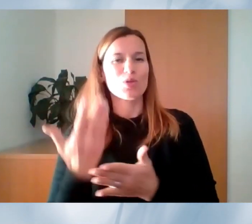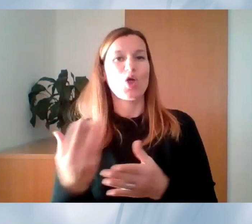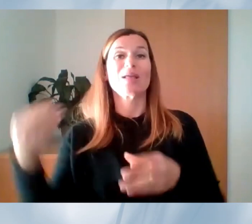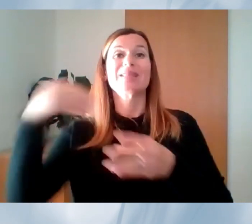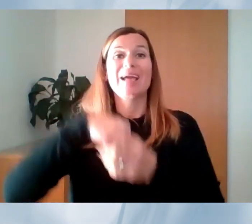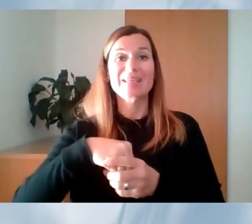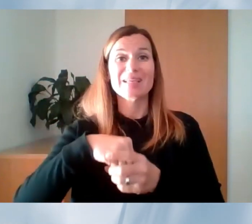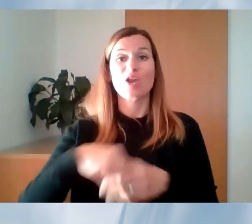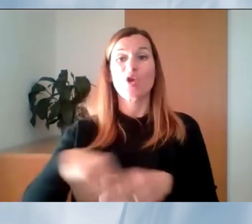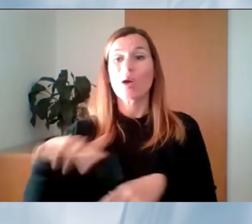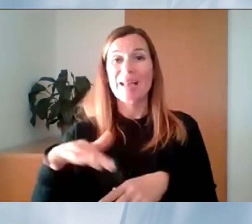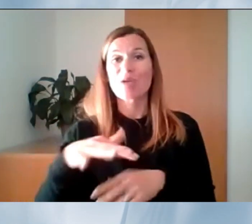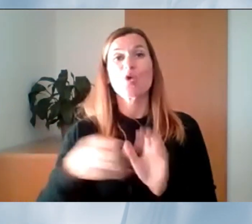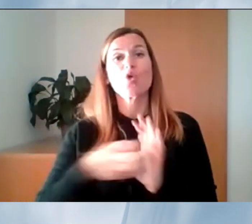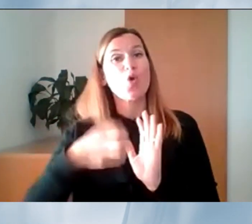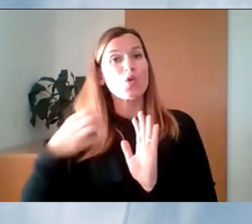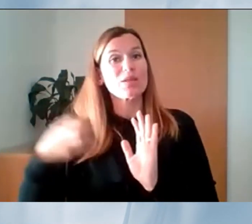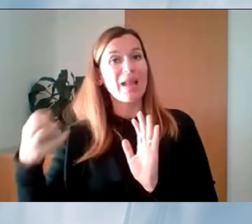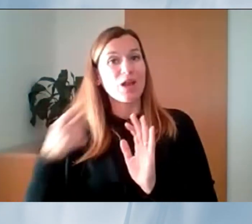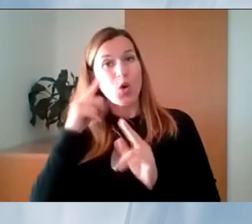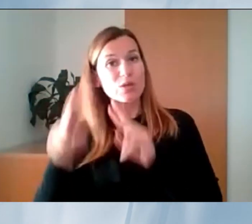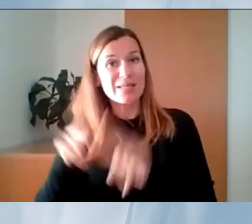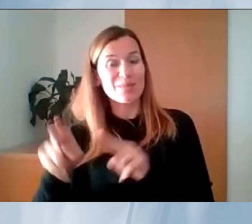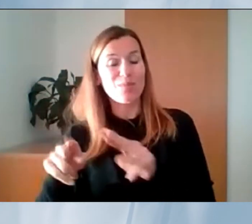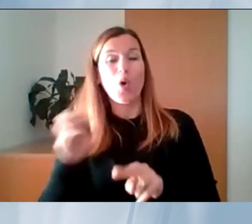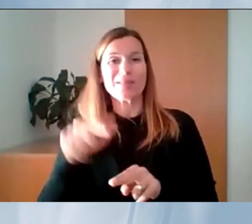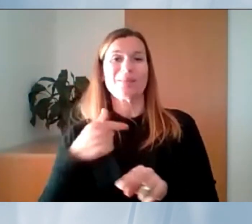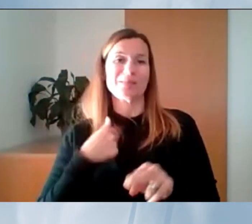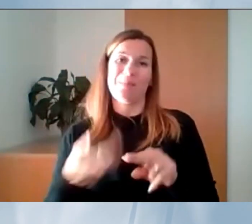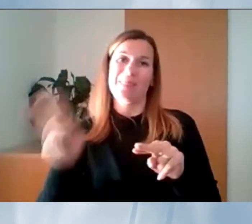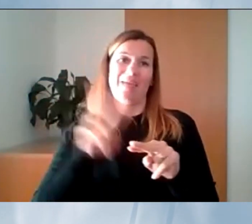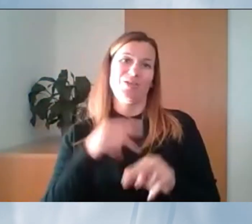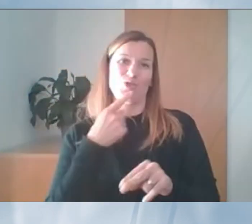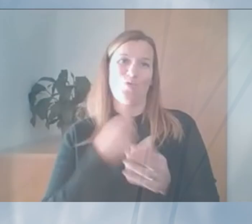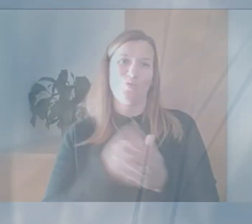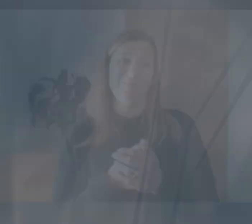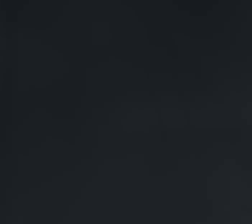integrirano, krajevno, dolgotrajno oskrbo, o kateri sem največ govoril.